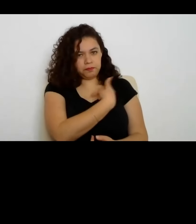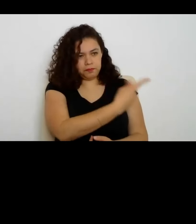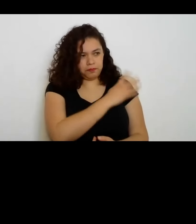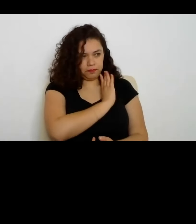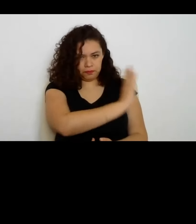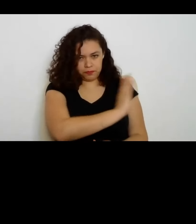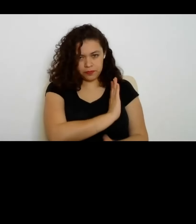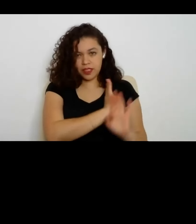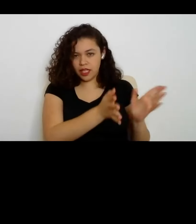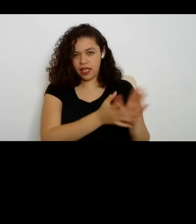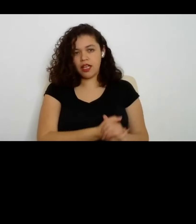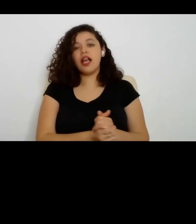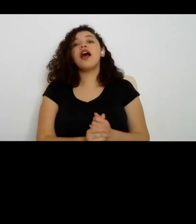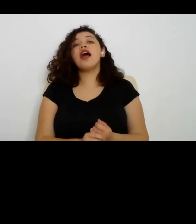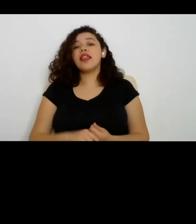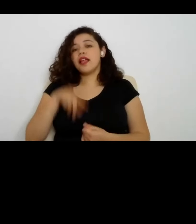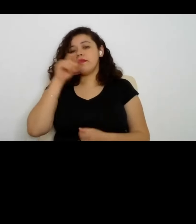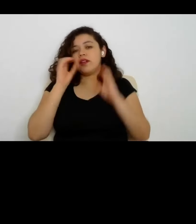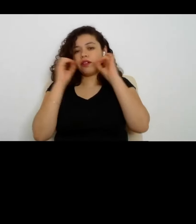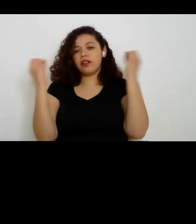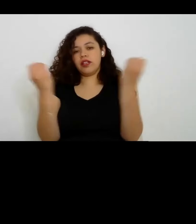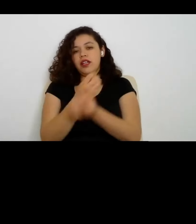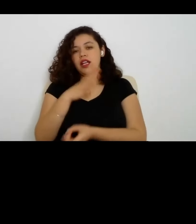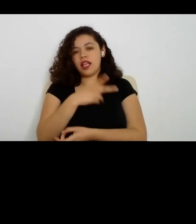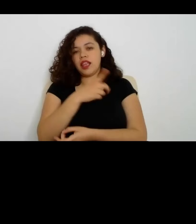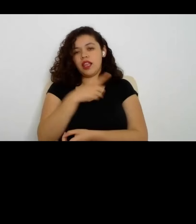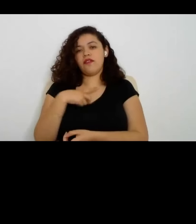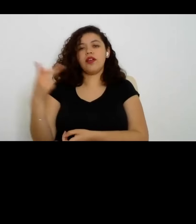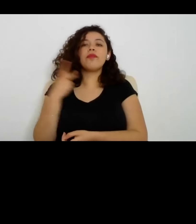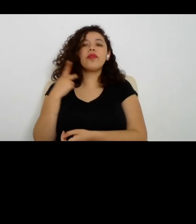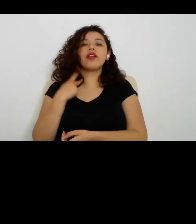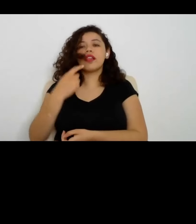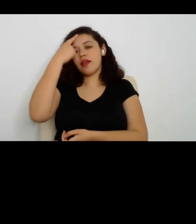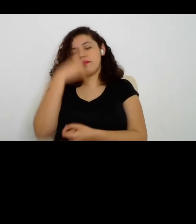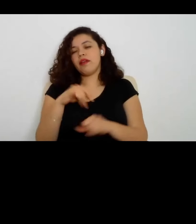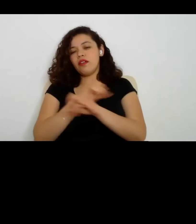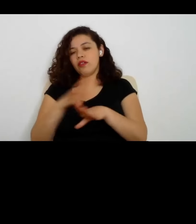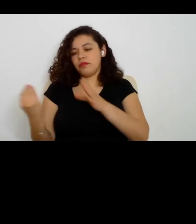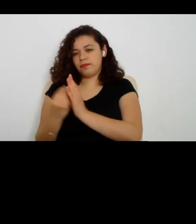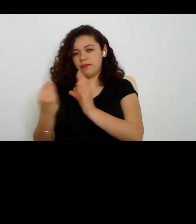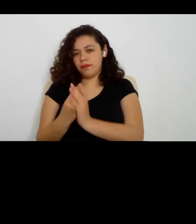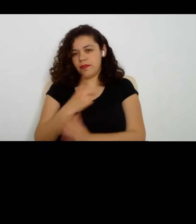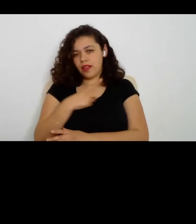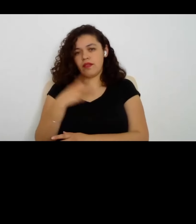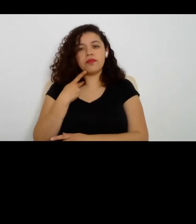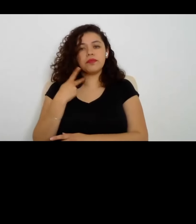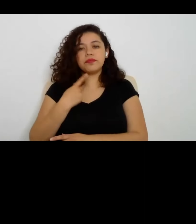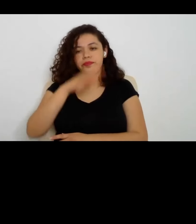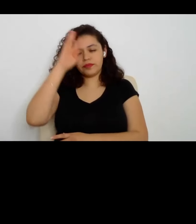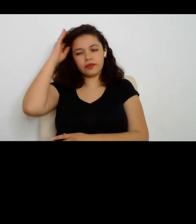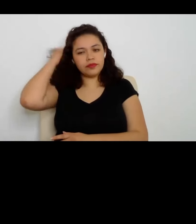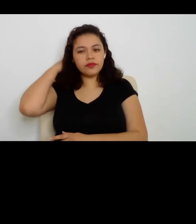Bueno, también como organización necesitamos contar con una política de protección de datos personales, y esto tiene como